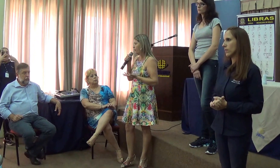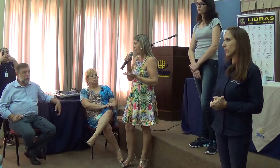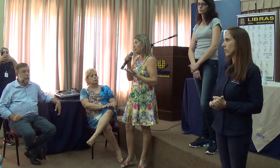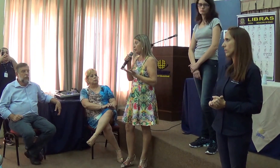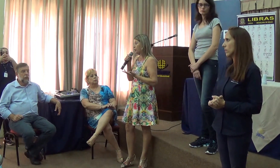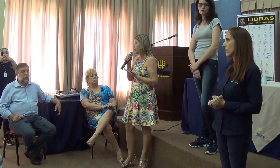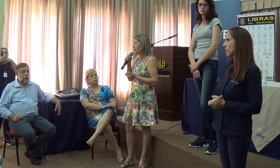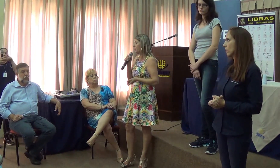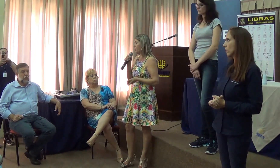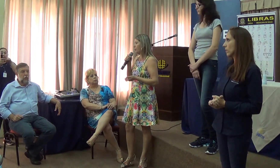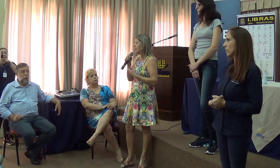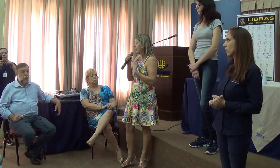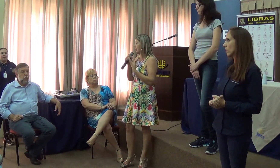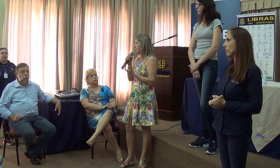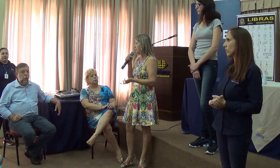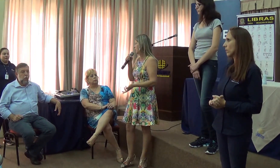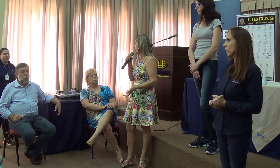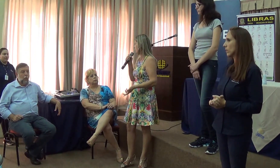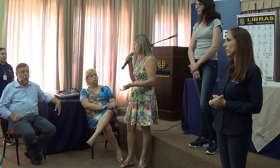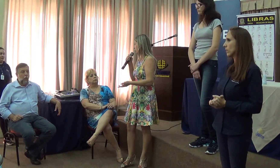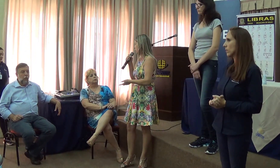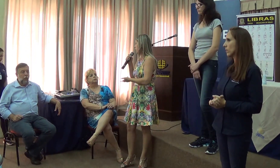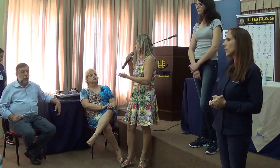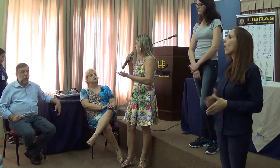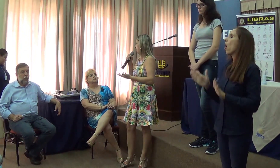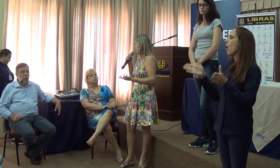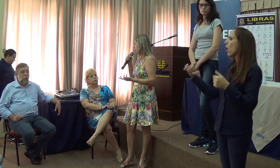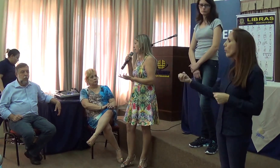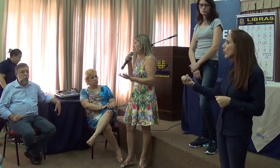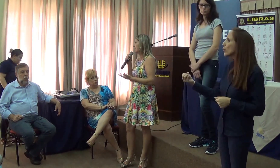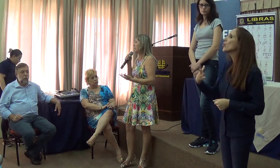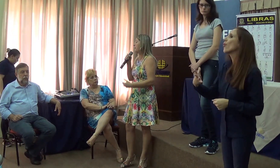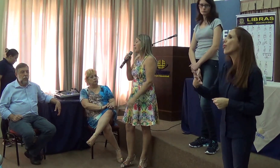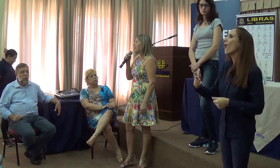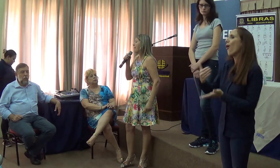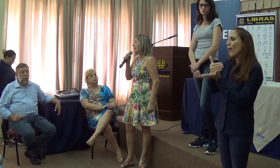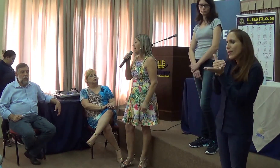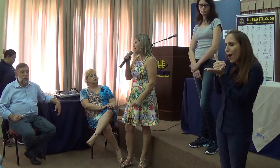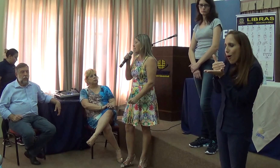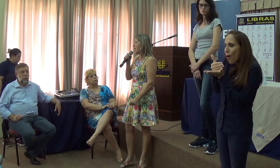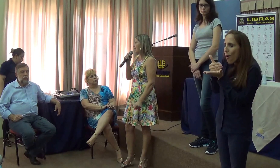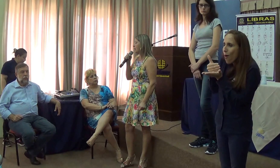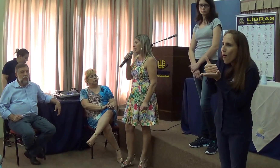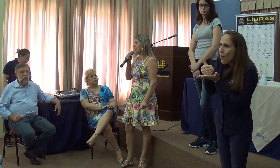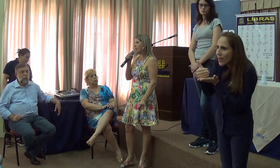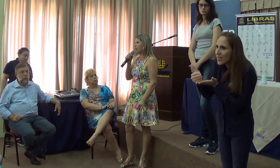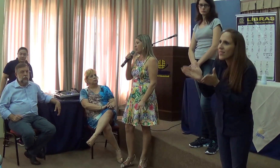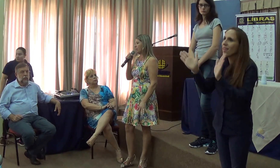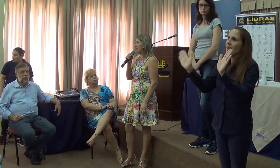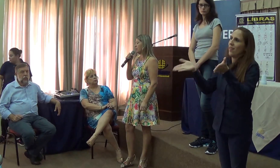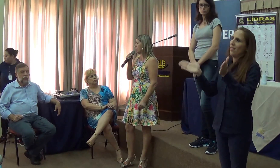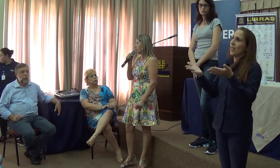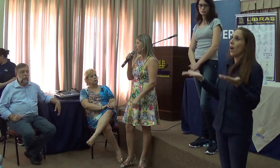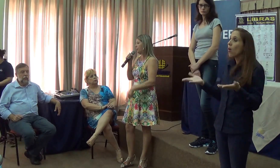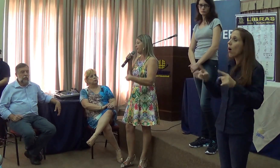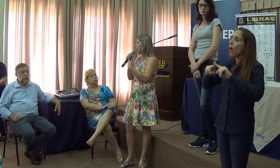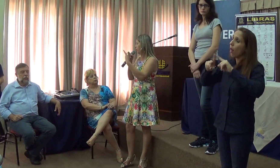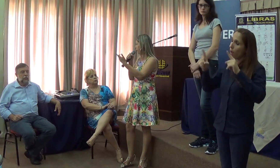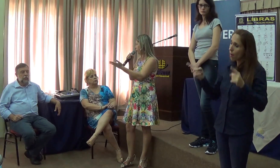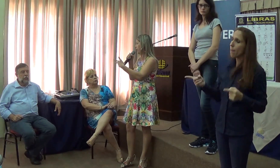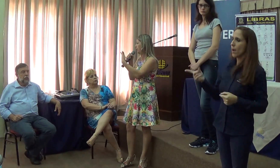É novo, tudo isso é muito novo, está iniciando em Curitiba, ainda é um bebê, né? Mas a gente tem conseguido